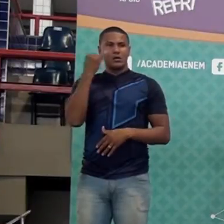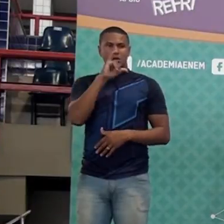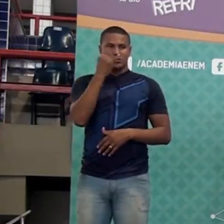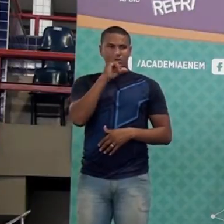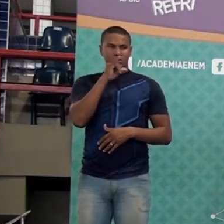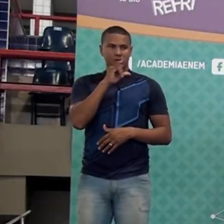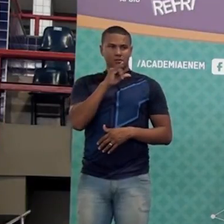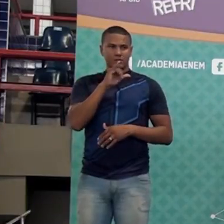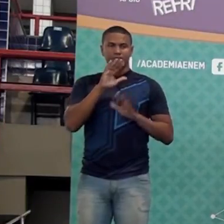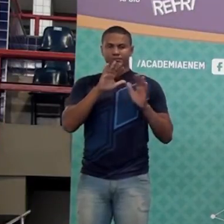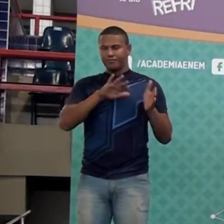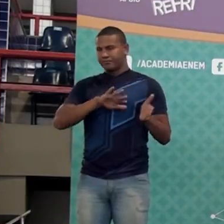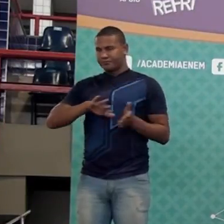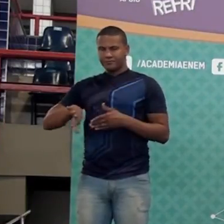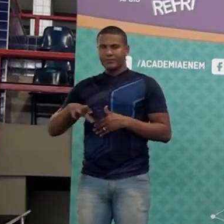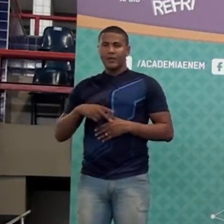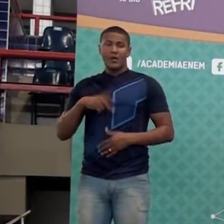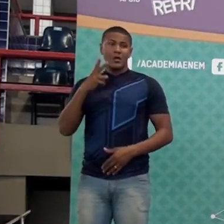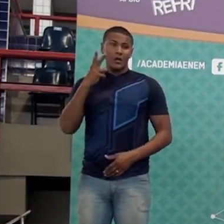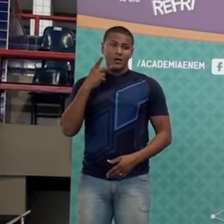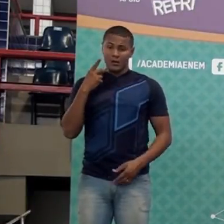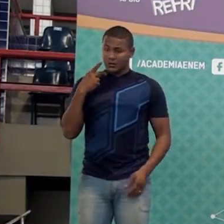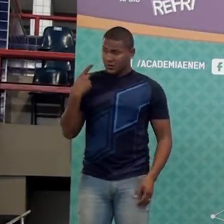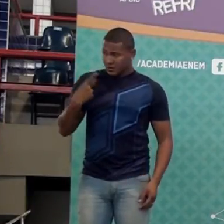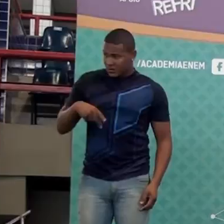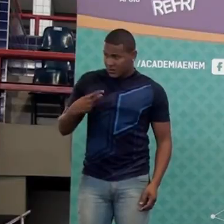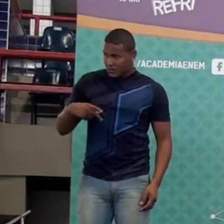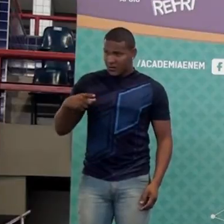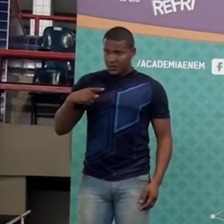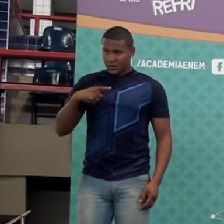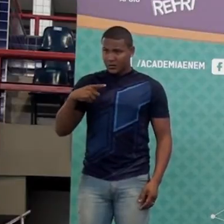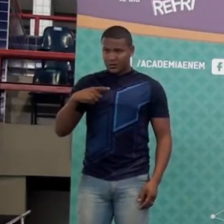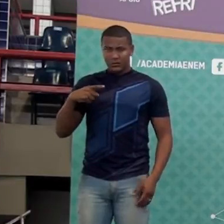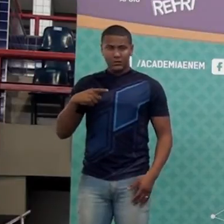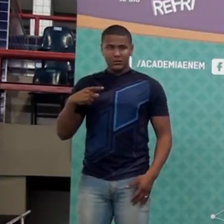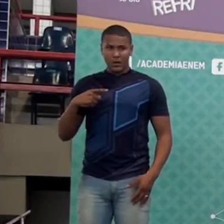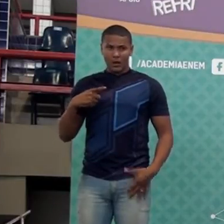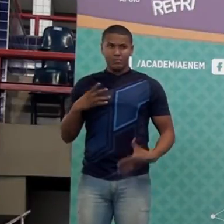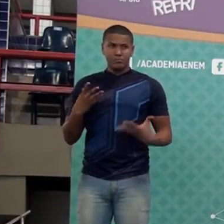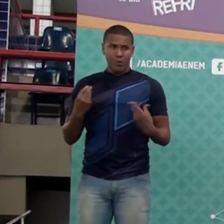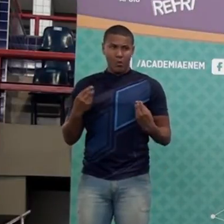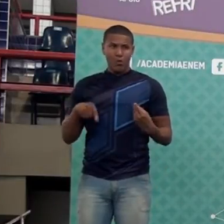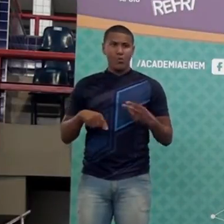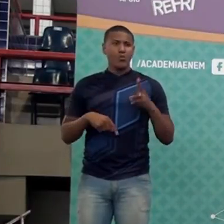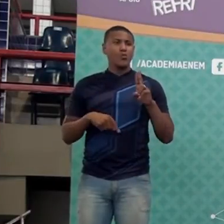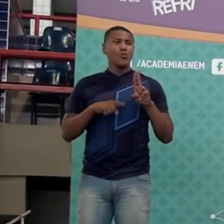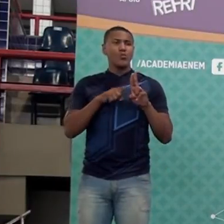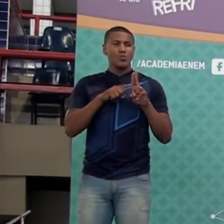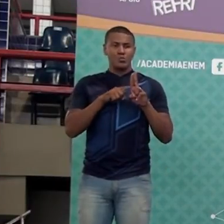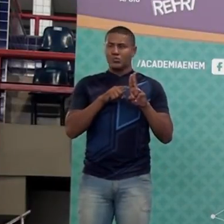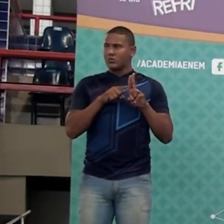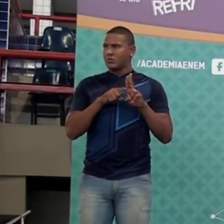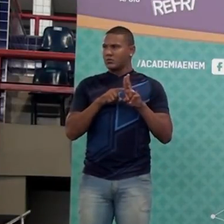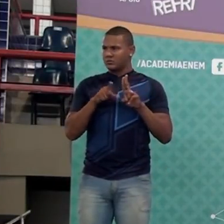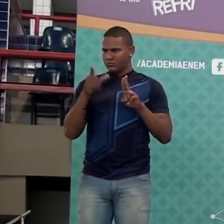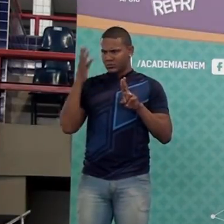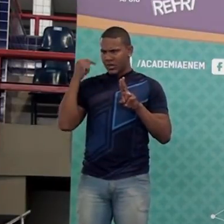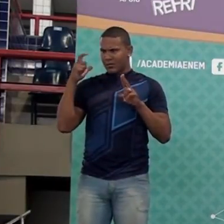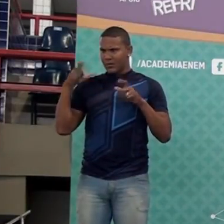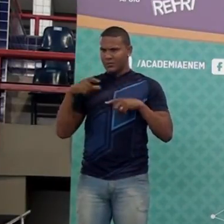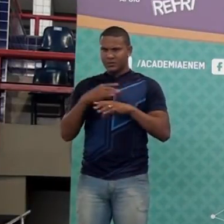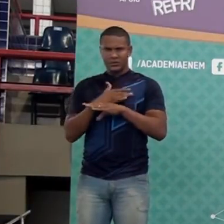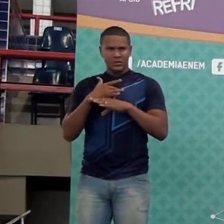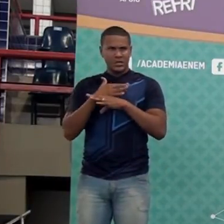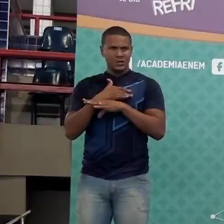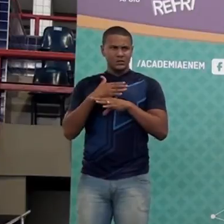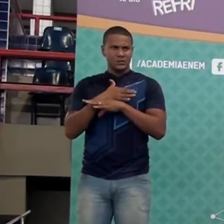no Ceará, a gente tem uma grande reserva de urânio. Alguém sabe qual é a cidade que tem uma grande reserva de urânio aqui no Ceará?